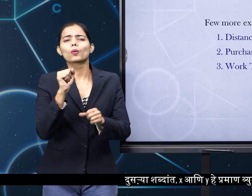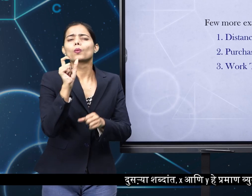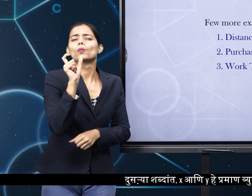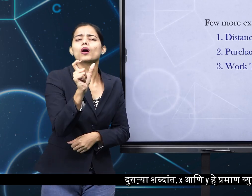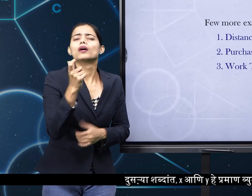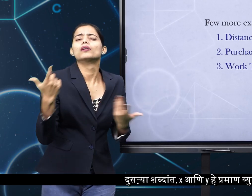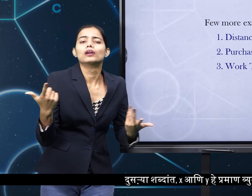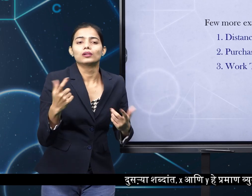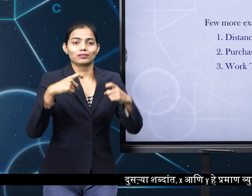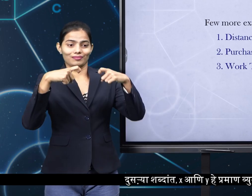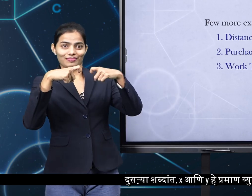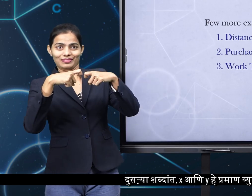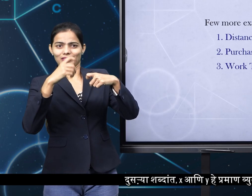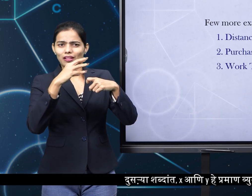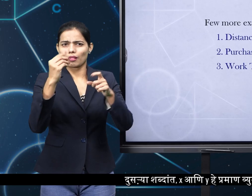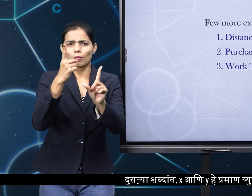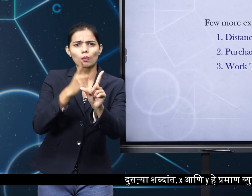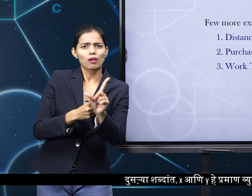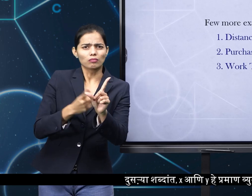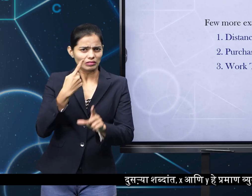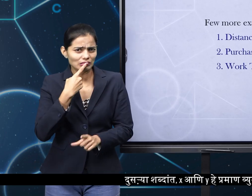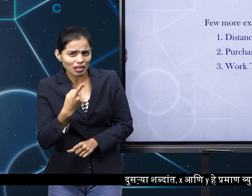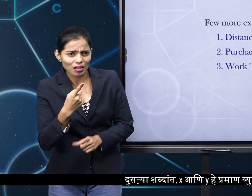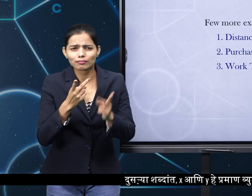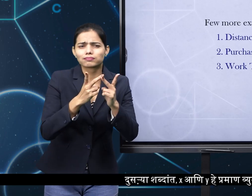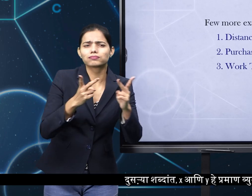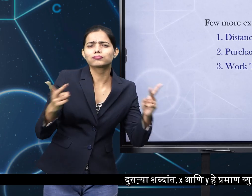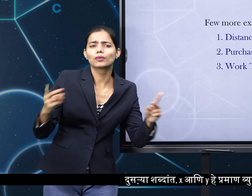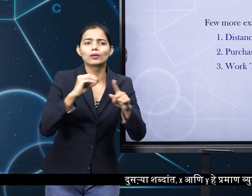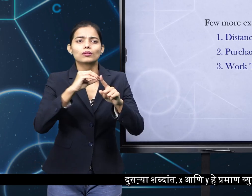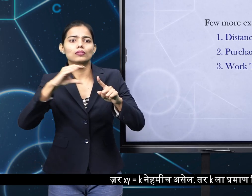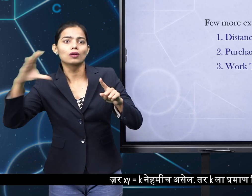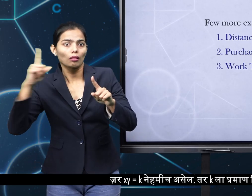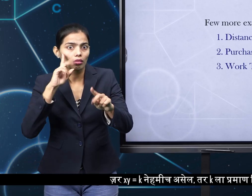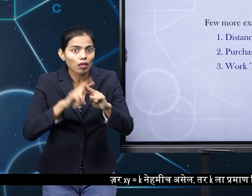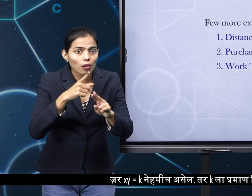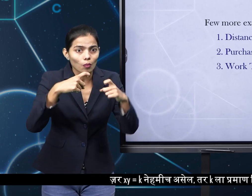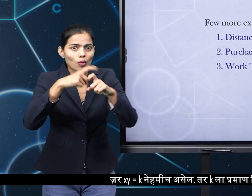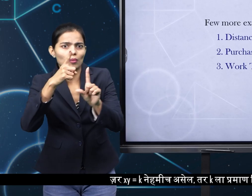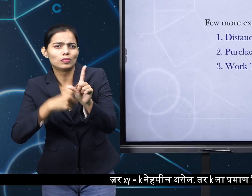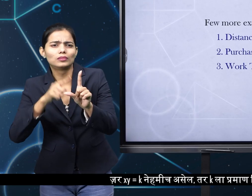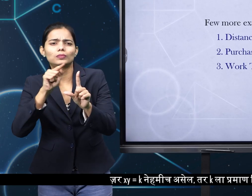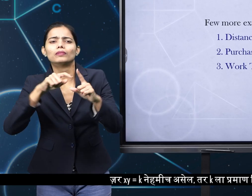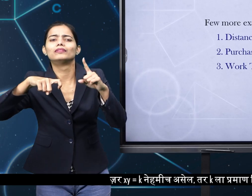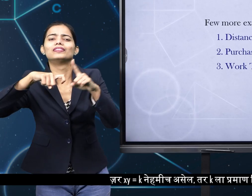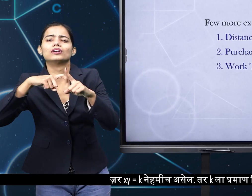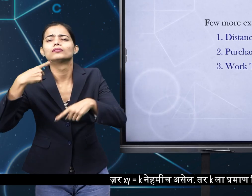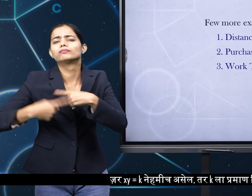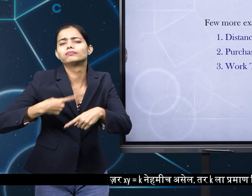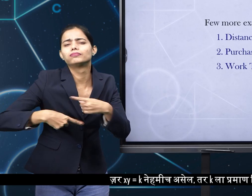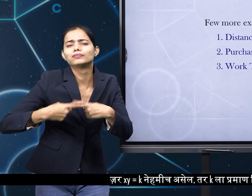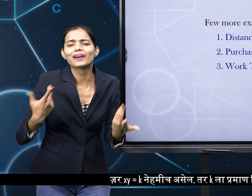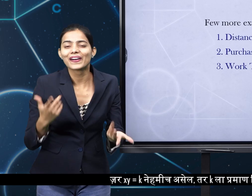दुसऱ्या शब्दात x आणि y हे प्रमाण व्युत्पन्न बदलतात असे म्हणतात. जर x y बरोबर k नेहमीच